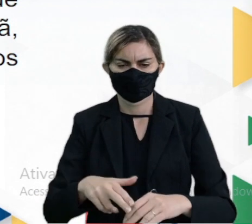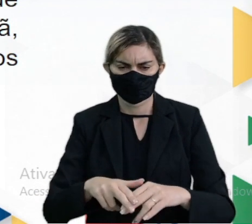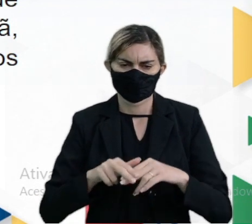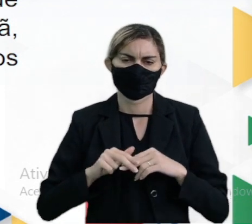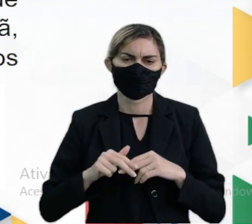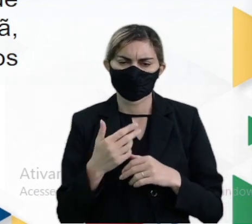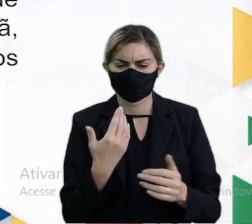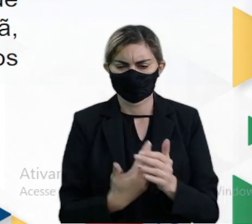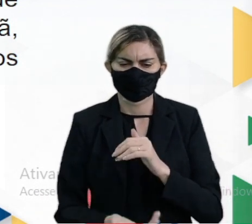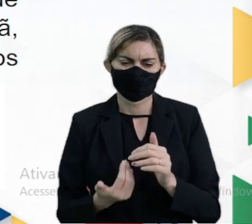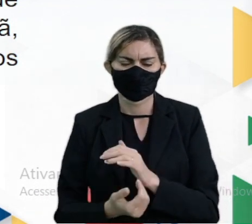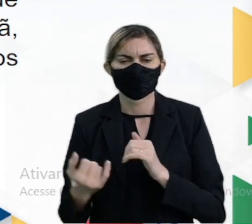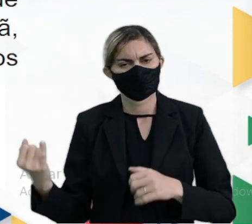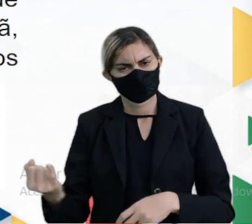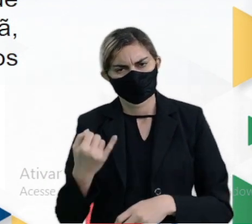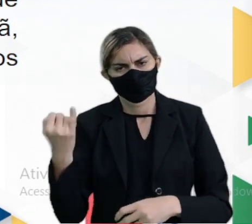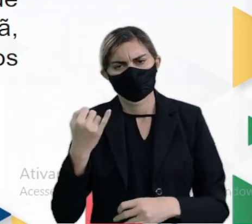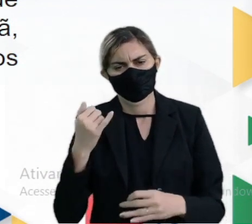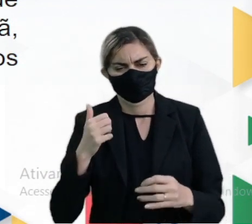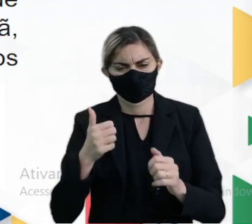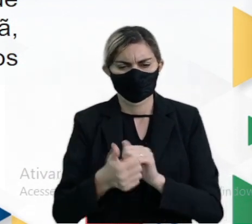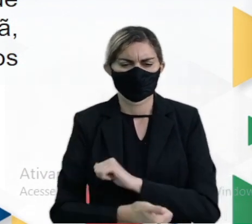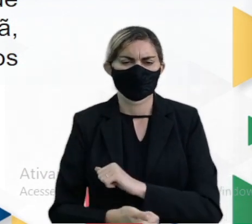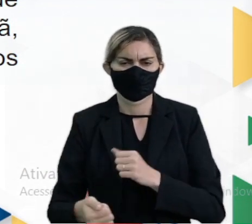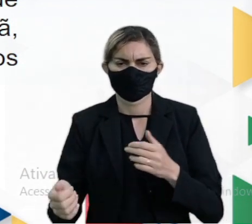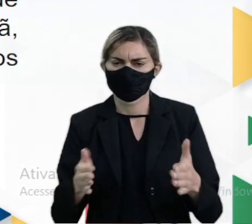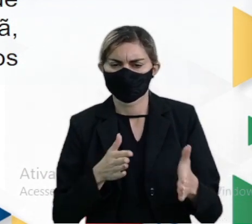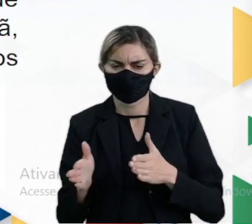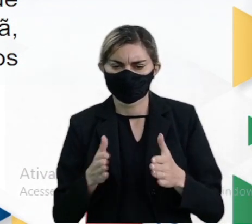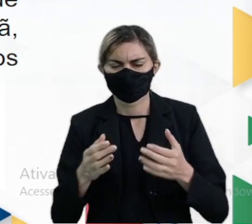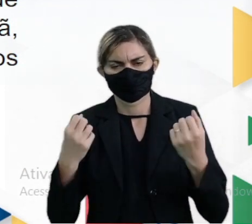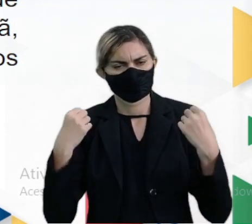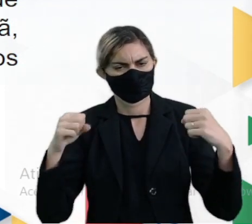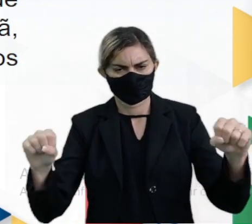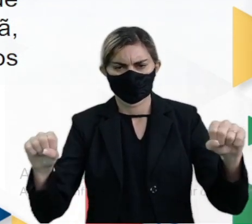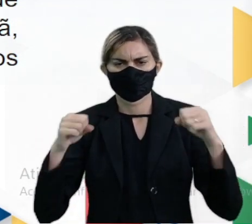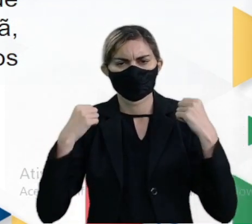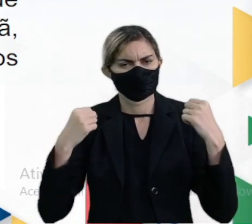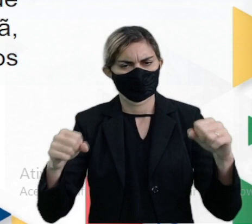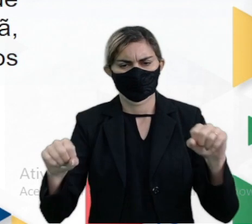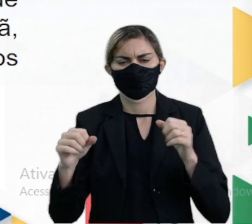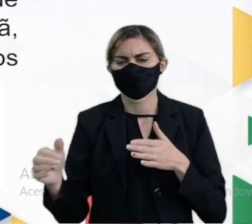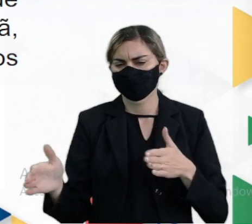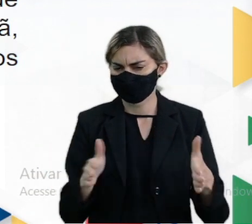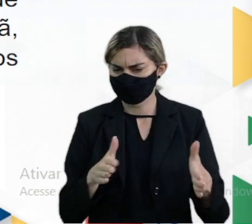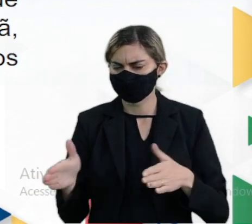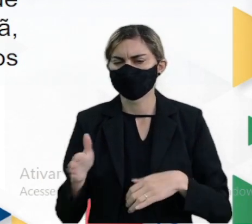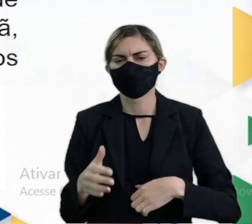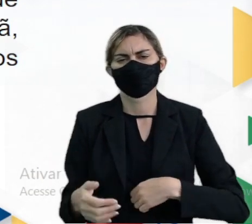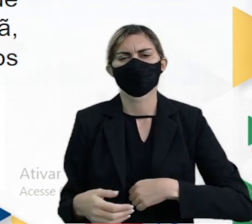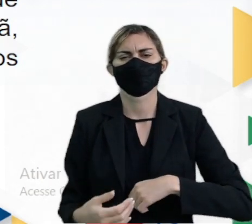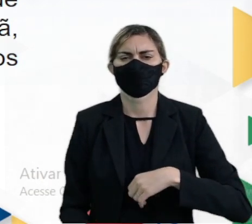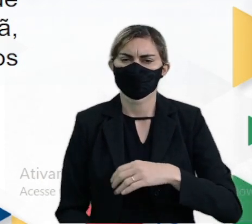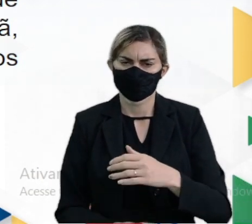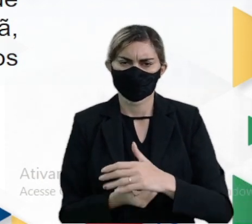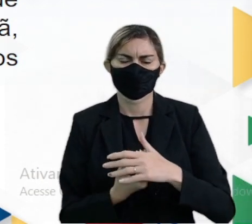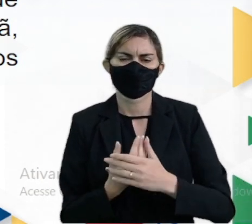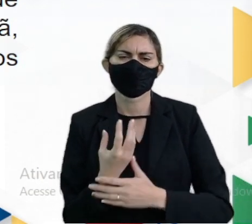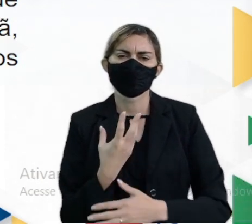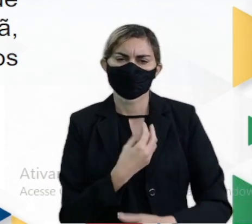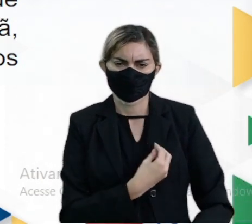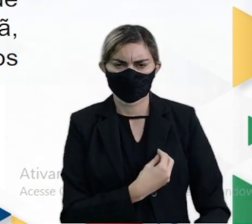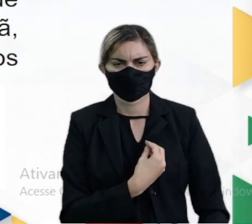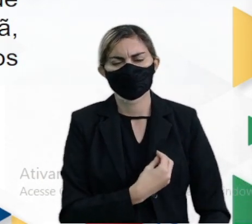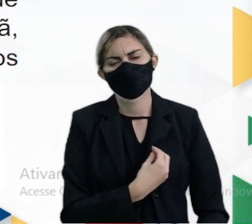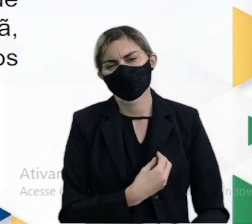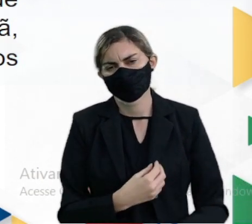na perda da importância do esporte na época. Por isso que eu falei que a ginástica ela teve um momento de criação, né, ali para sobrevivência,